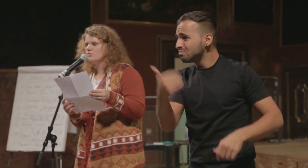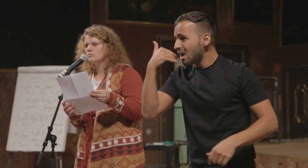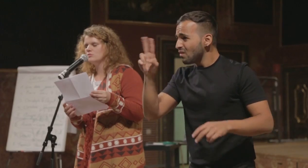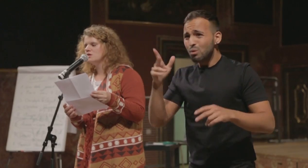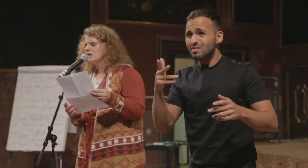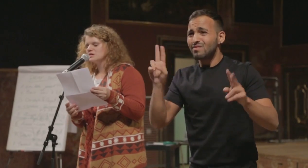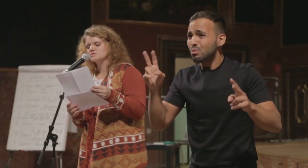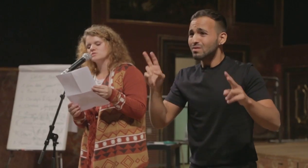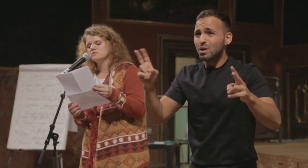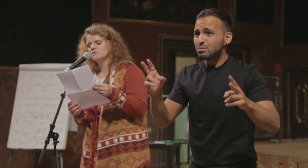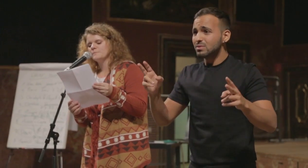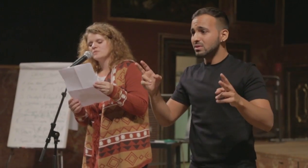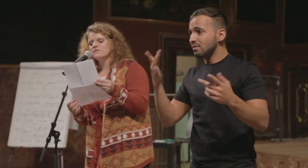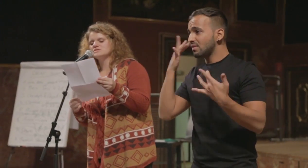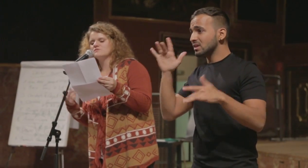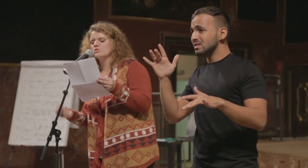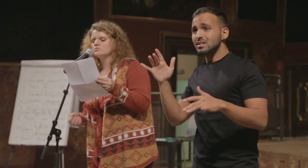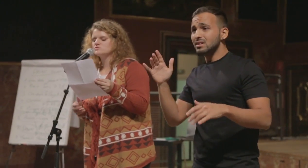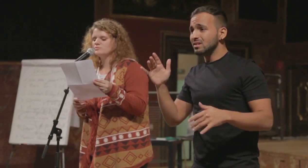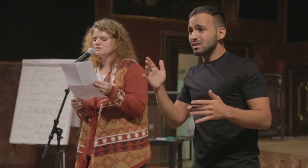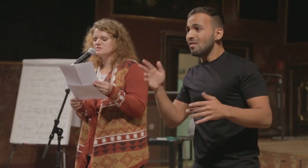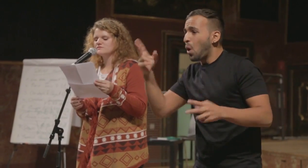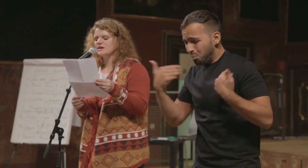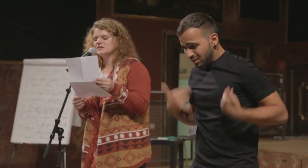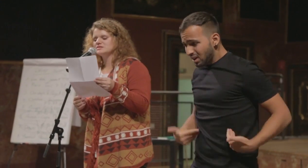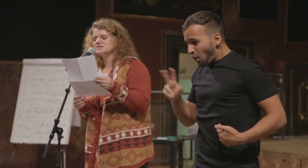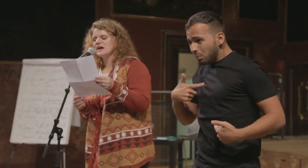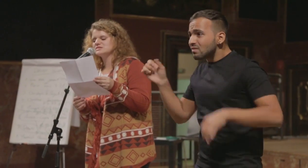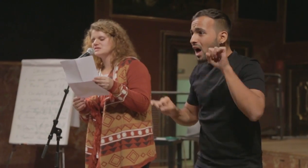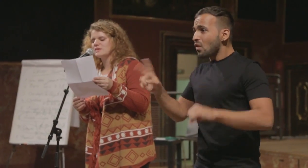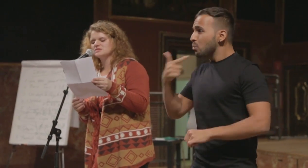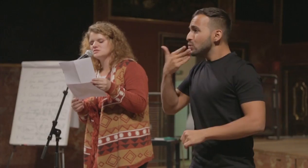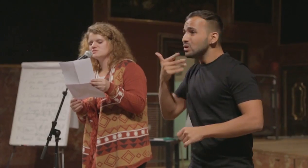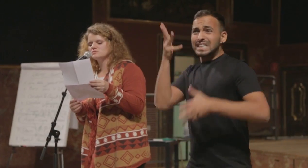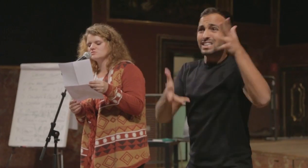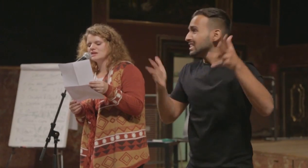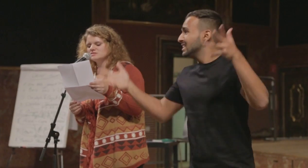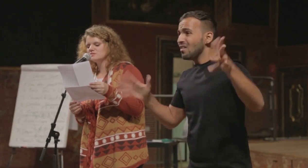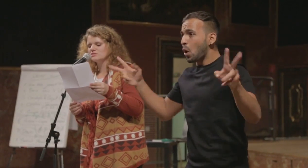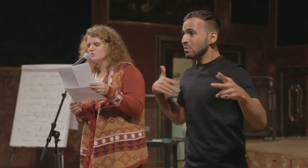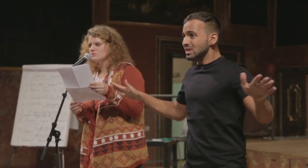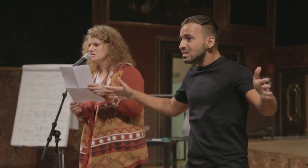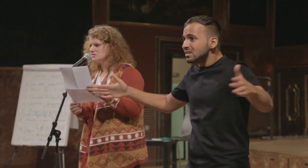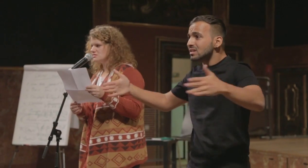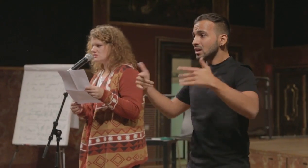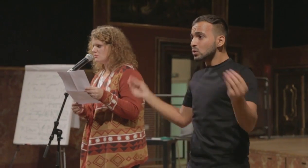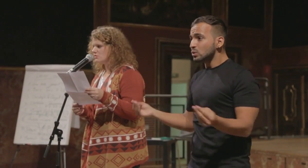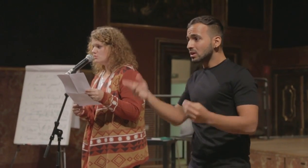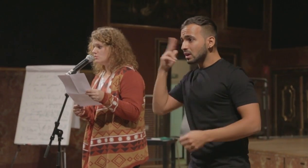warum das so ist. Du weißt nicht, warum du so bist, dich so verhältst, nichts sagst, nichts machst, nichts summst. Du kennst nicht den Grund und das ist nicht immer